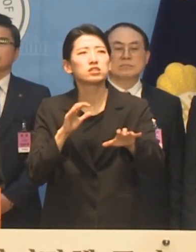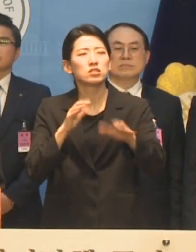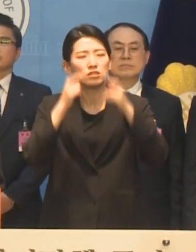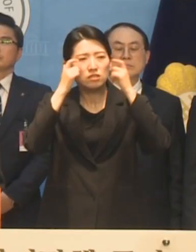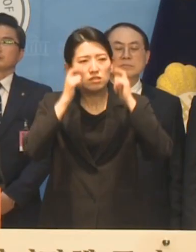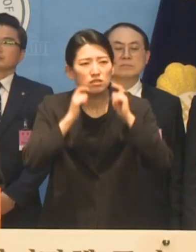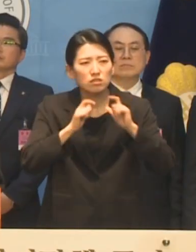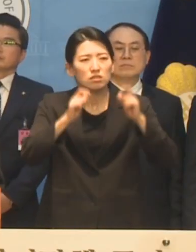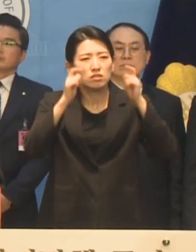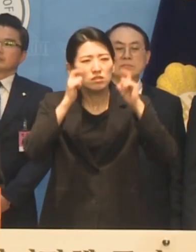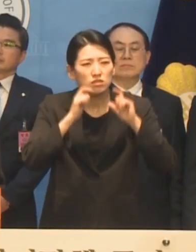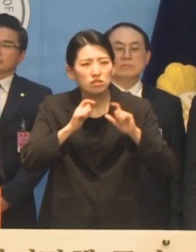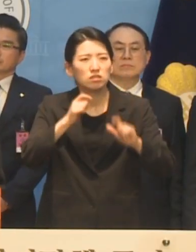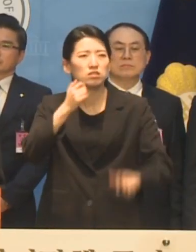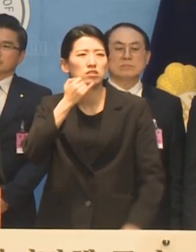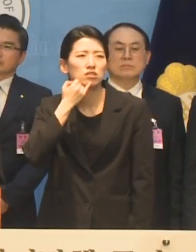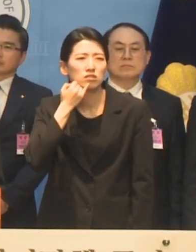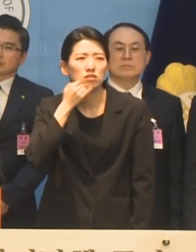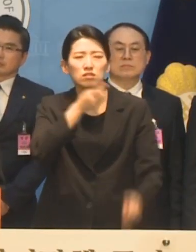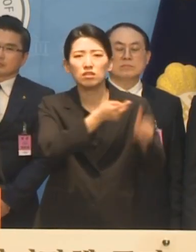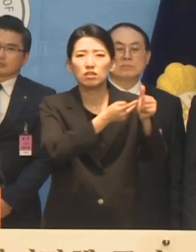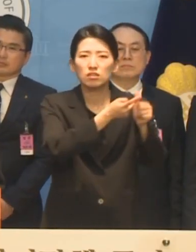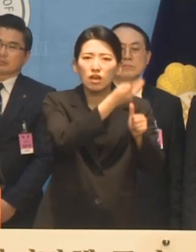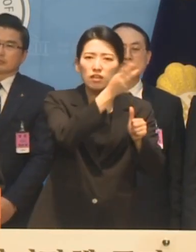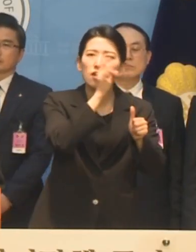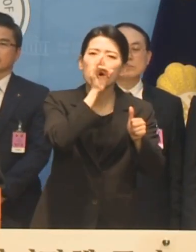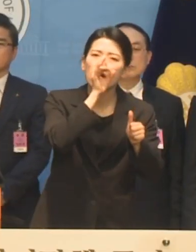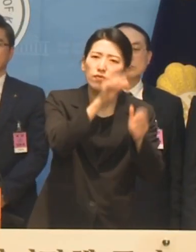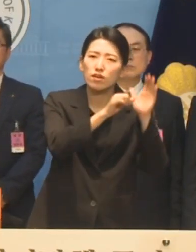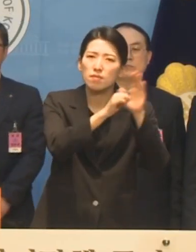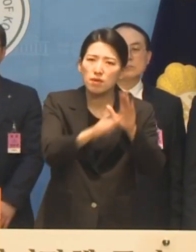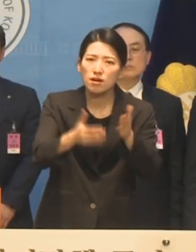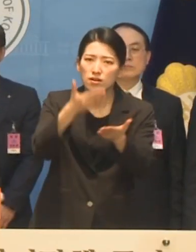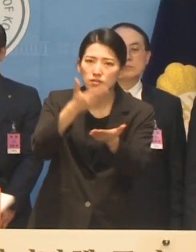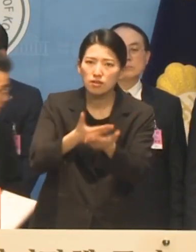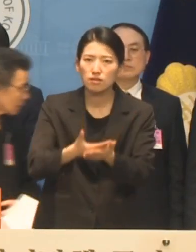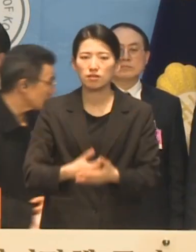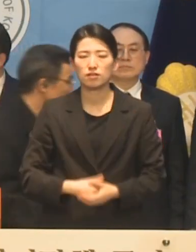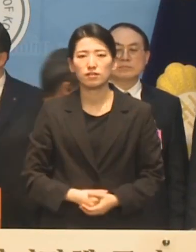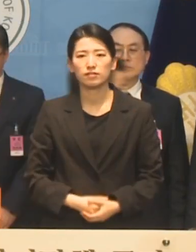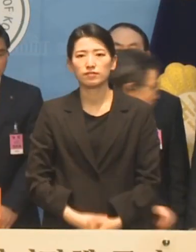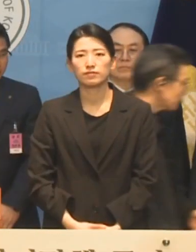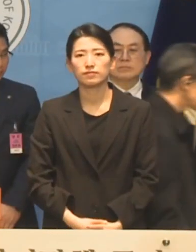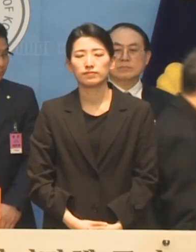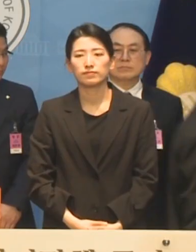다수의 국민의 영혼을 수용하여 기각하라.